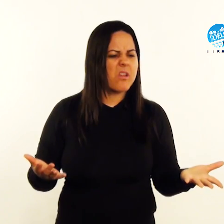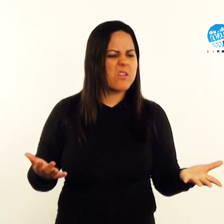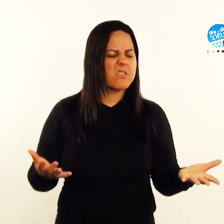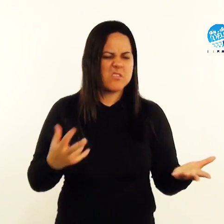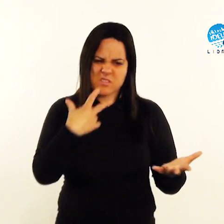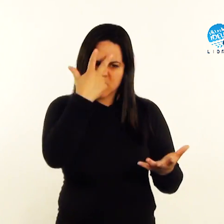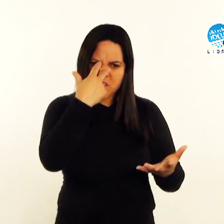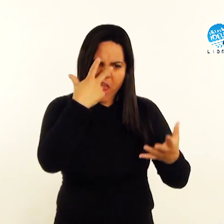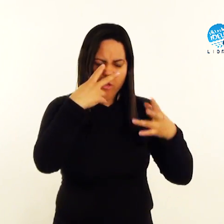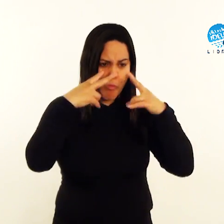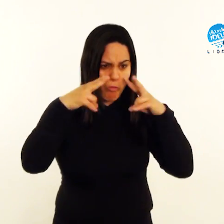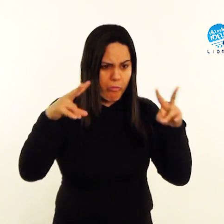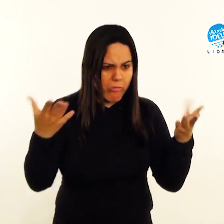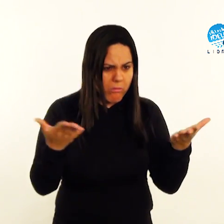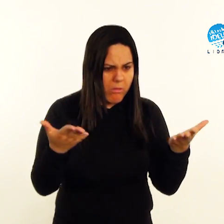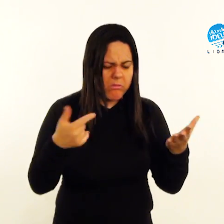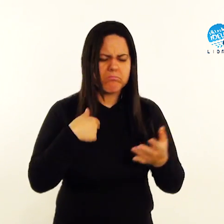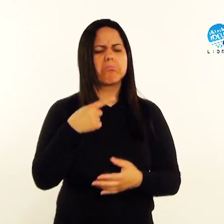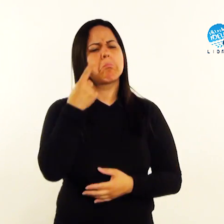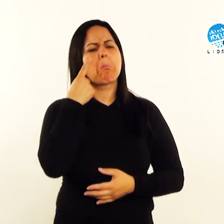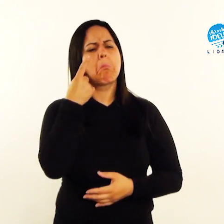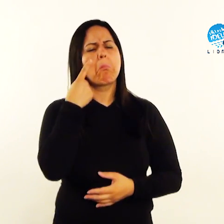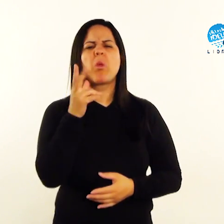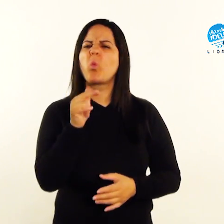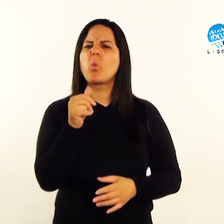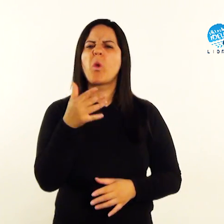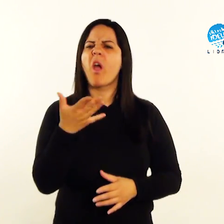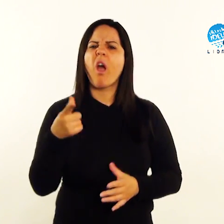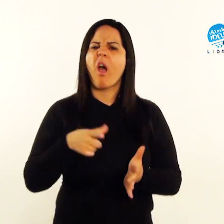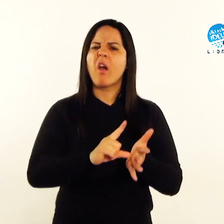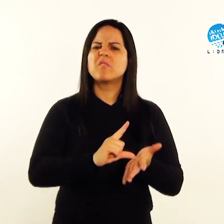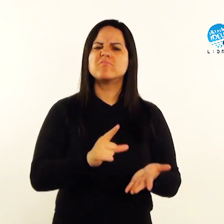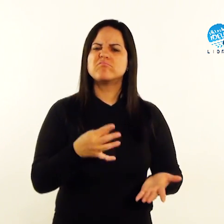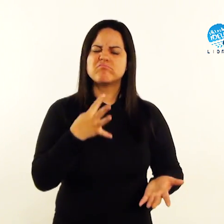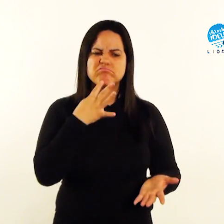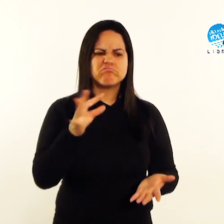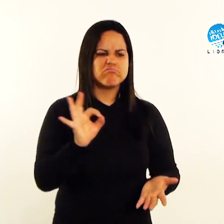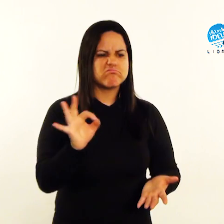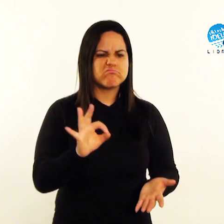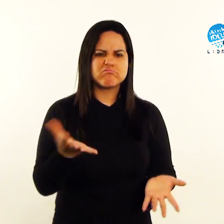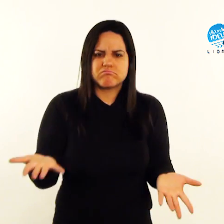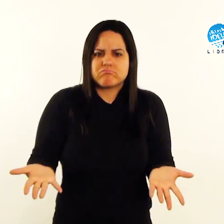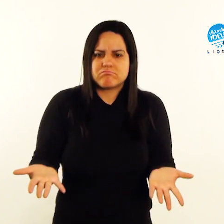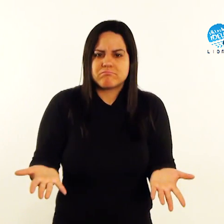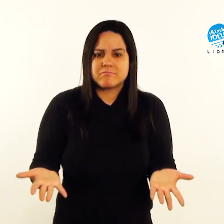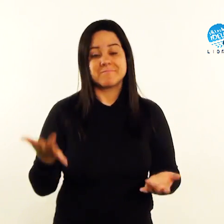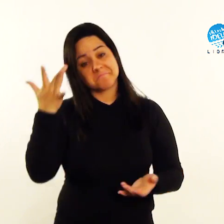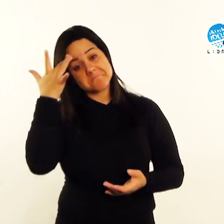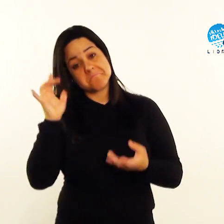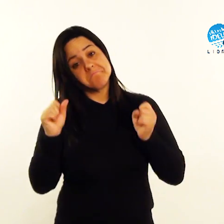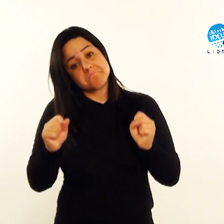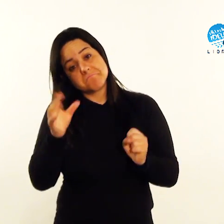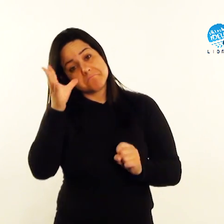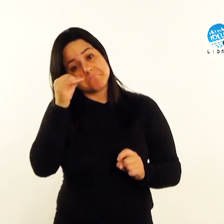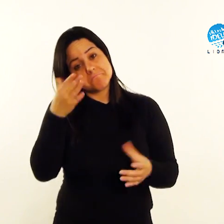de cego ver, eu quero ver esse negócio, nunca vi isso na minha vida. Eu não sei, pode